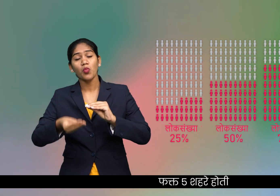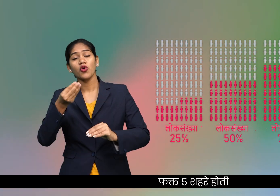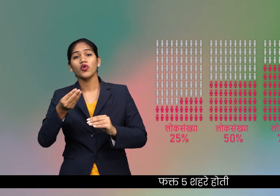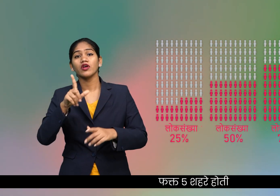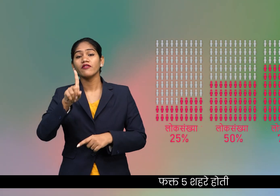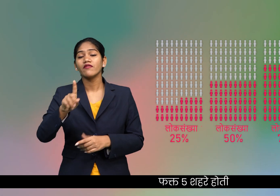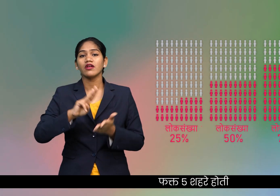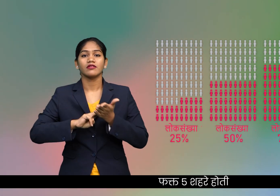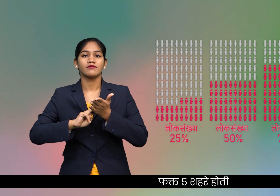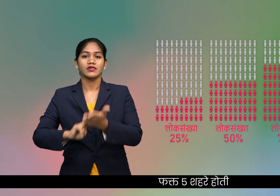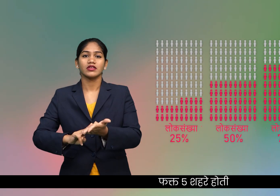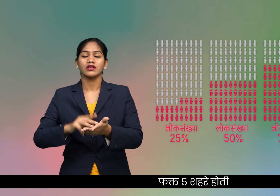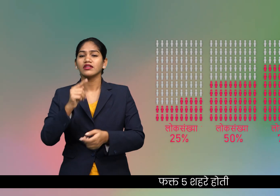फक्त 5 शहरं होती